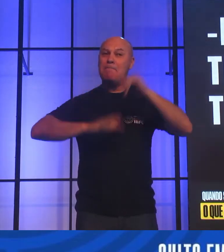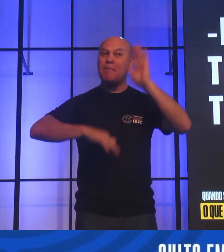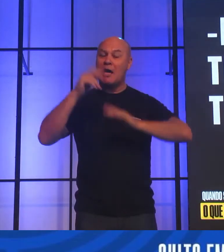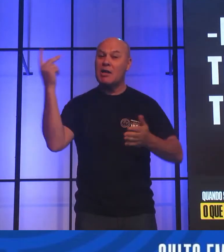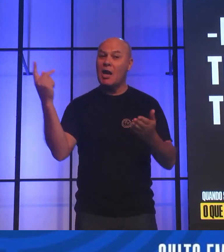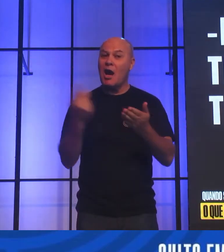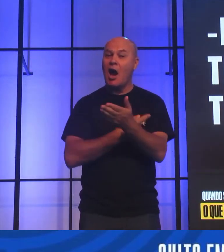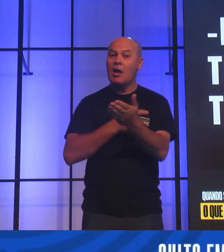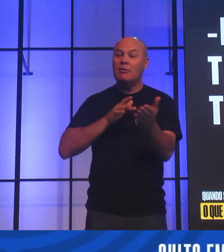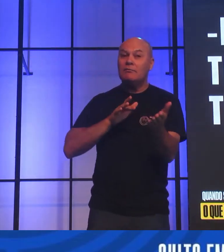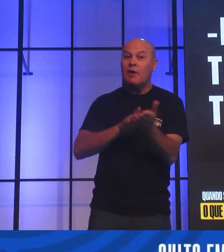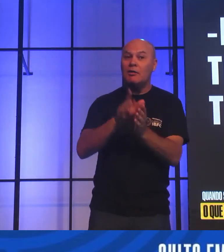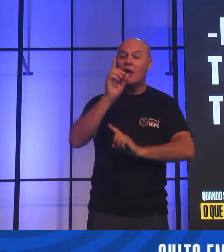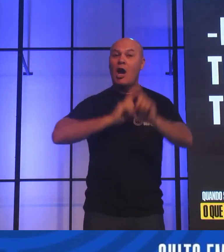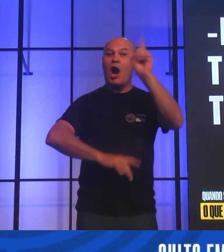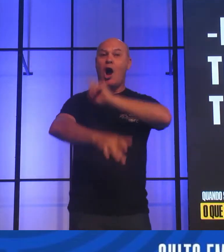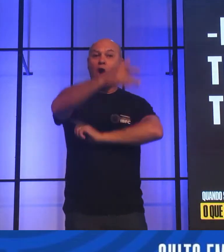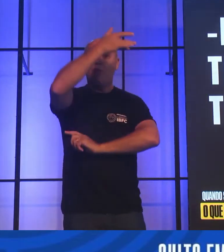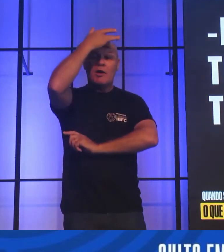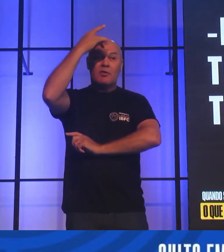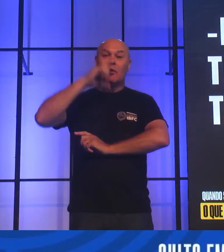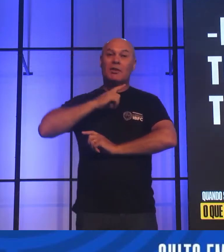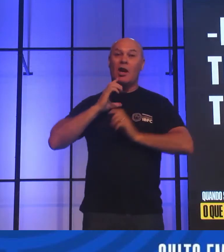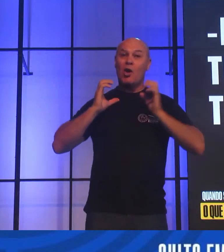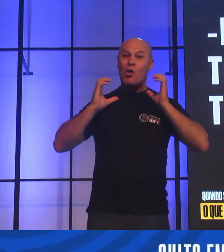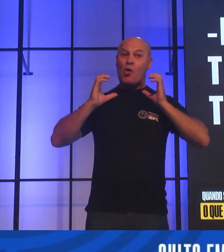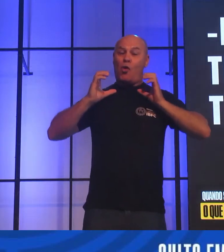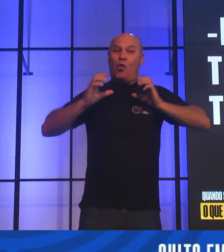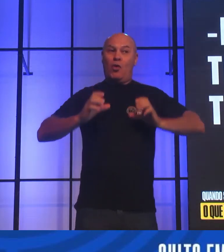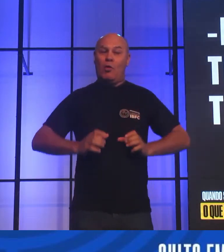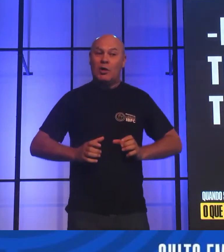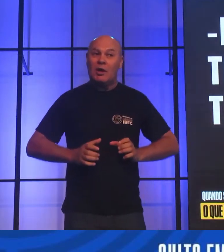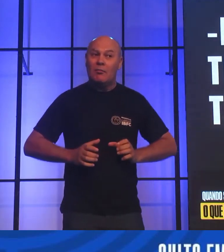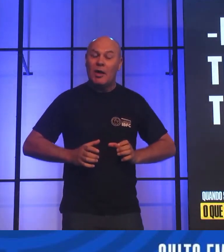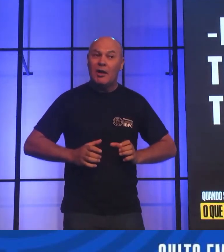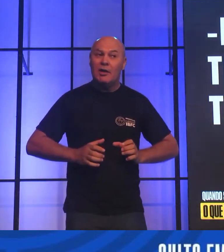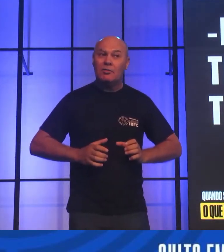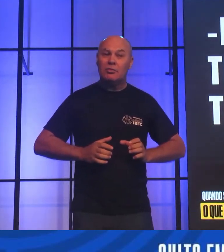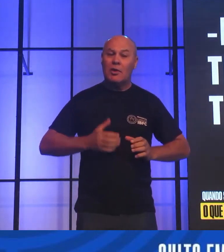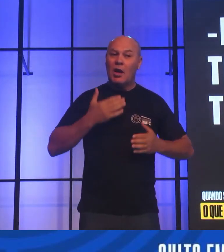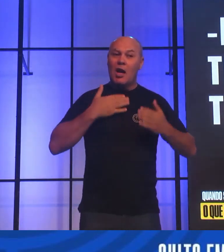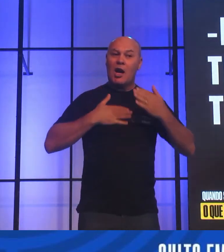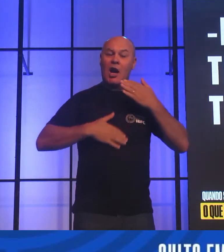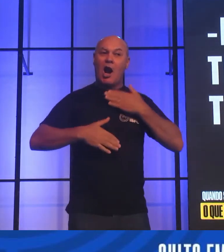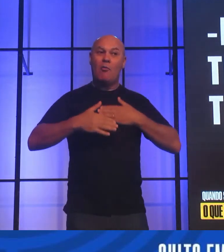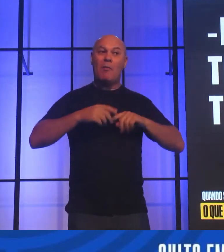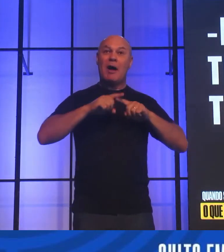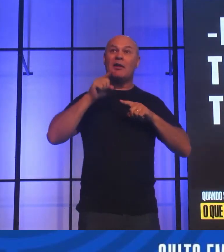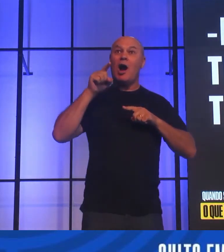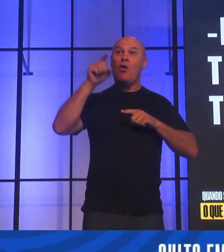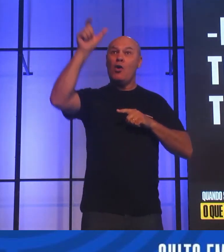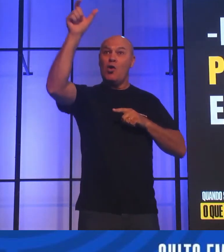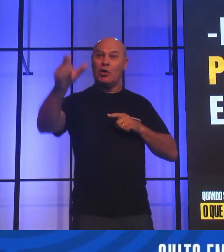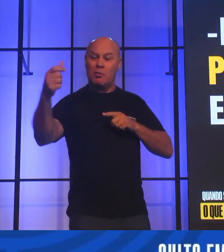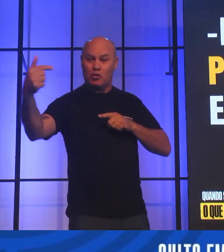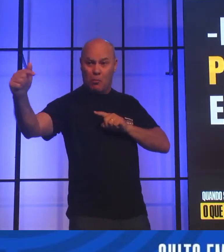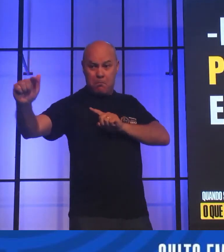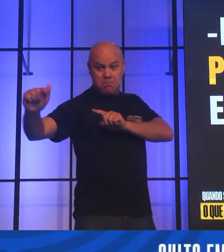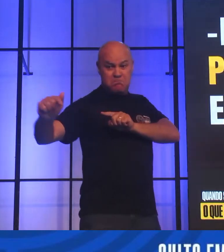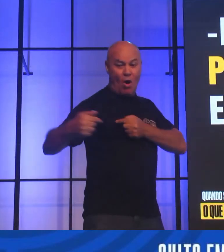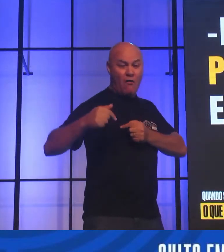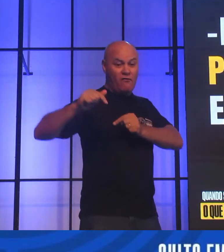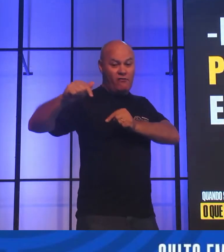personalidades, de comportamento que mexem com você. Talvez existam certas frases,